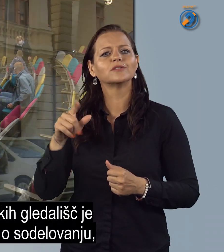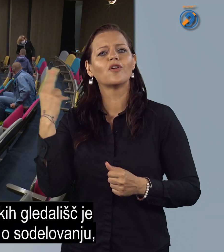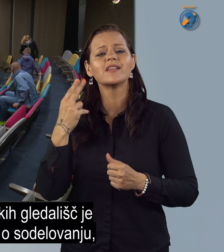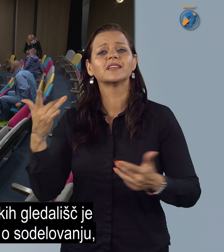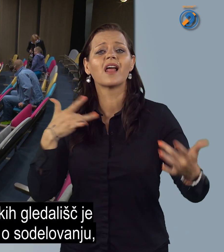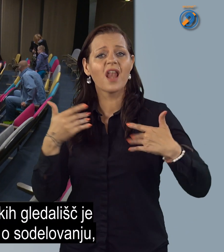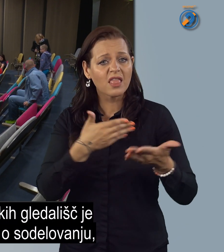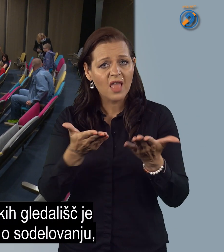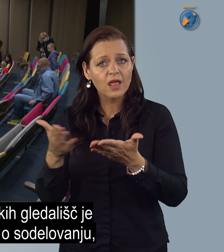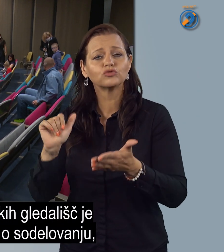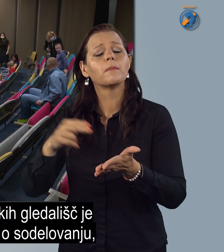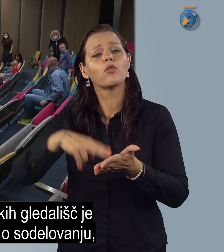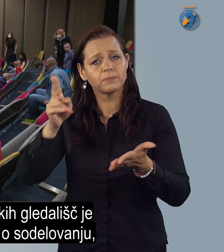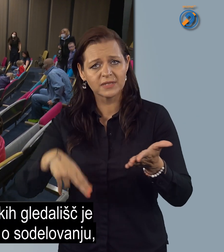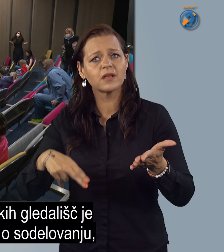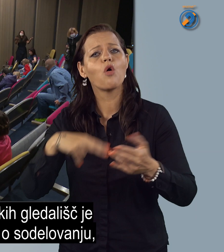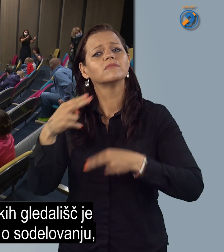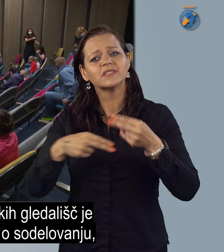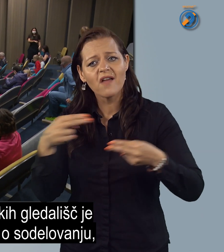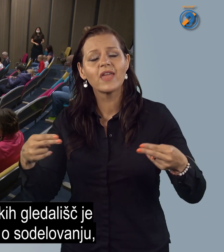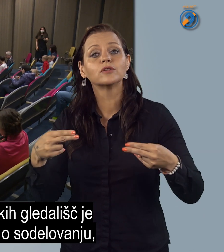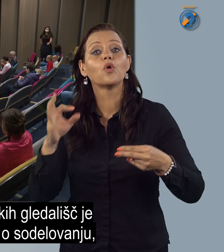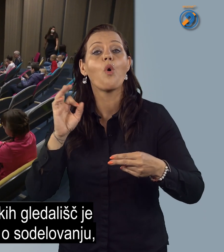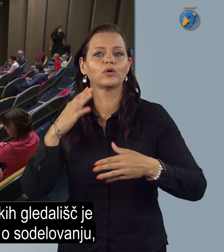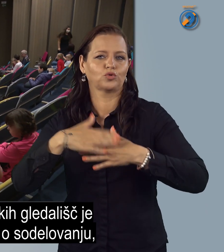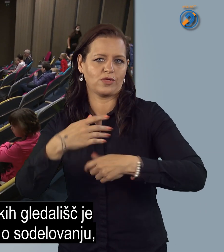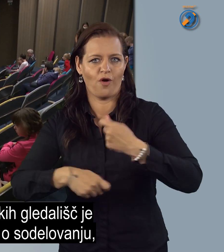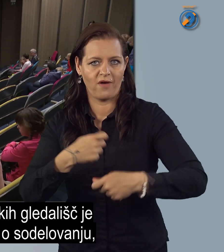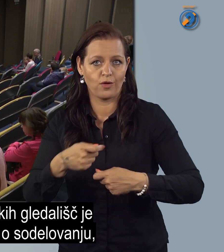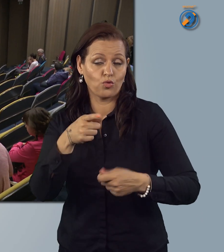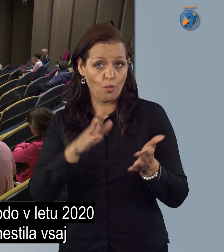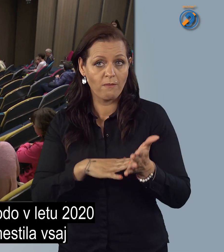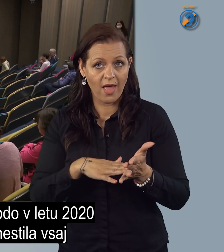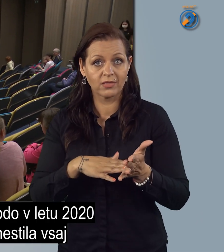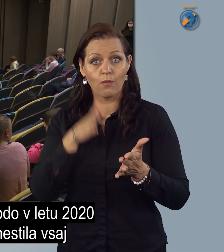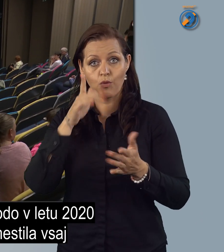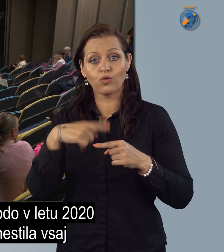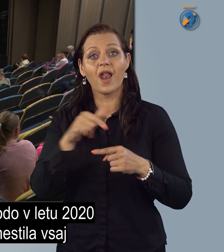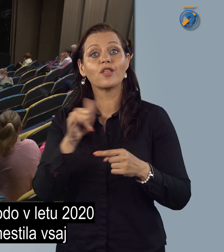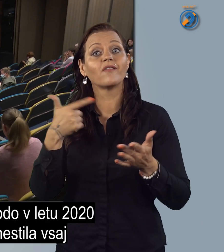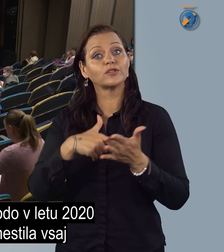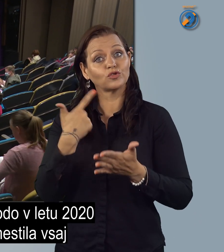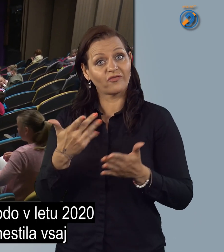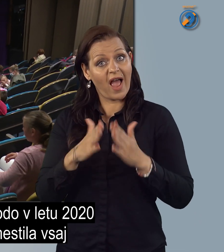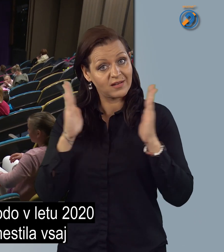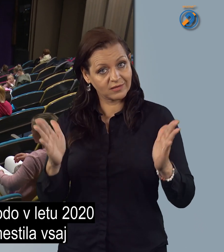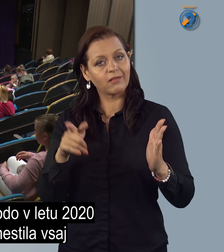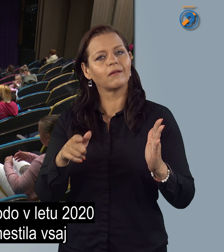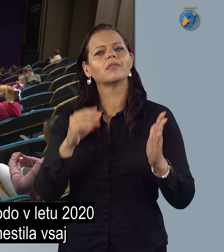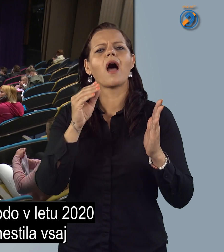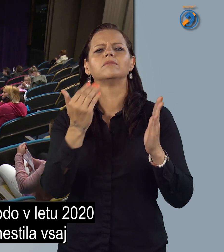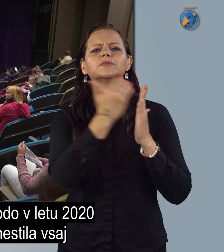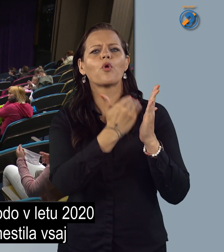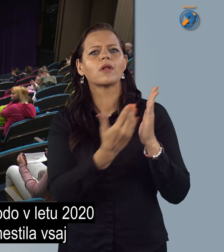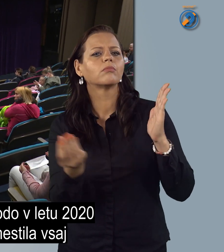12 slovenskih gledališč je podpisalo zavezo o sodelovanju, kar pomeni, da bodo v letu 2020 na spored